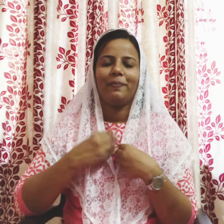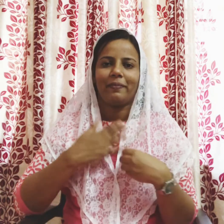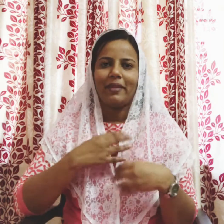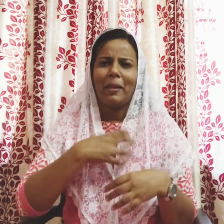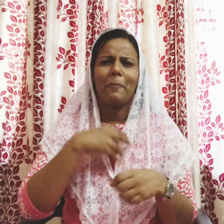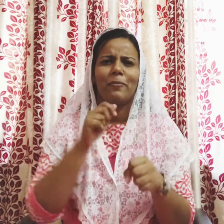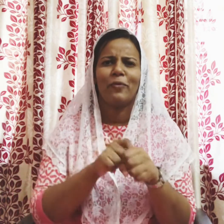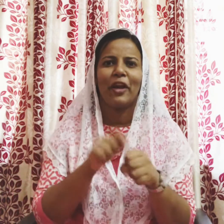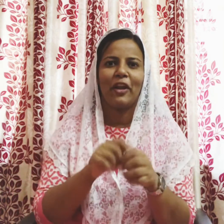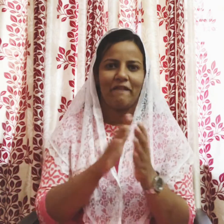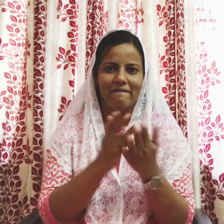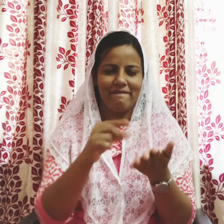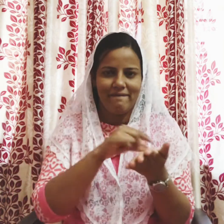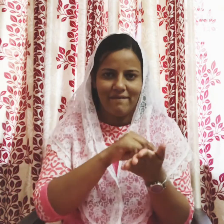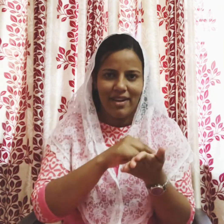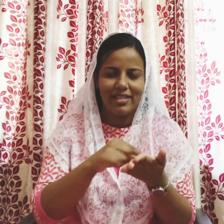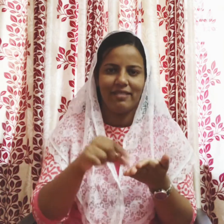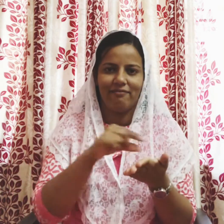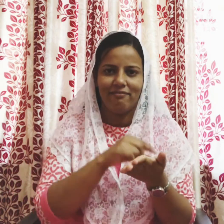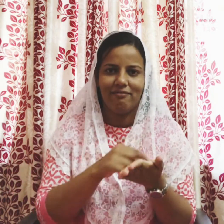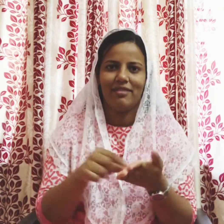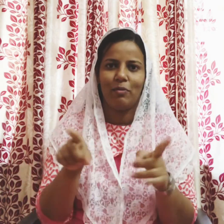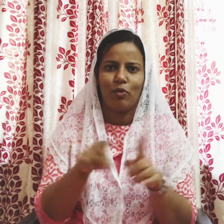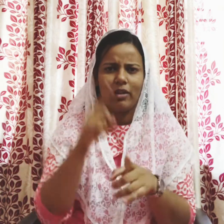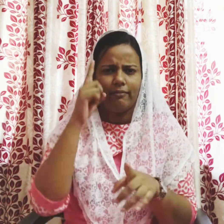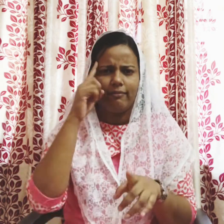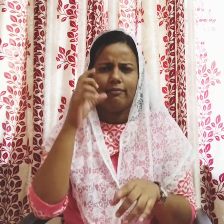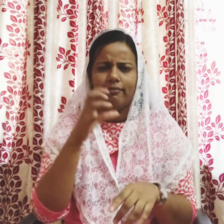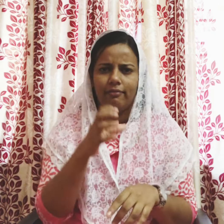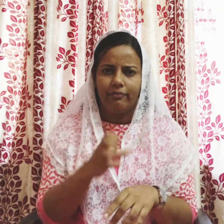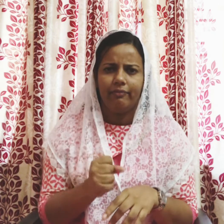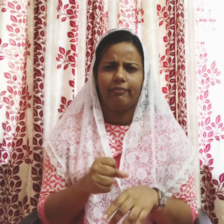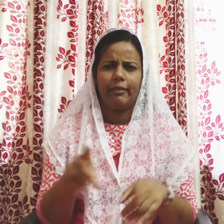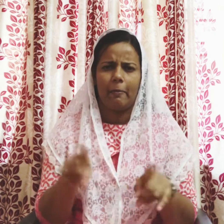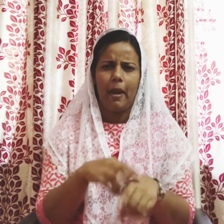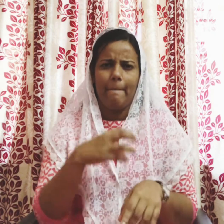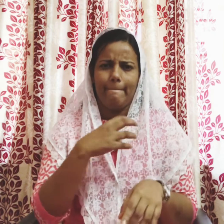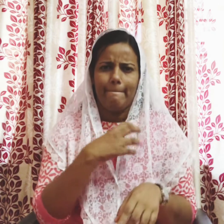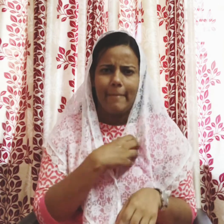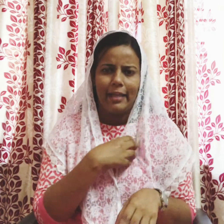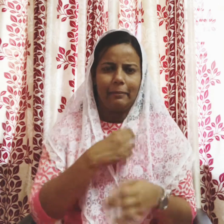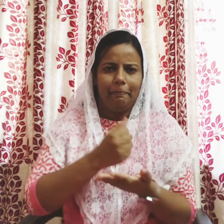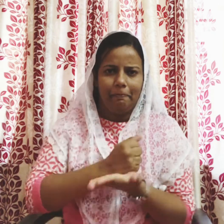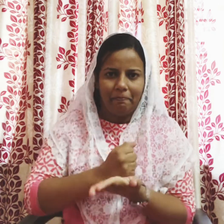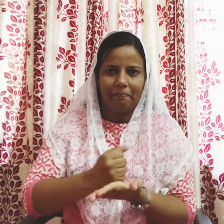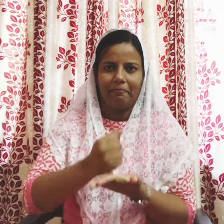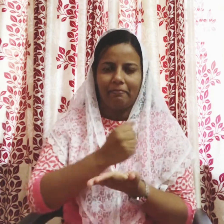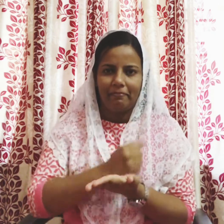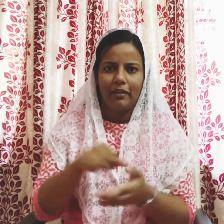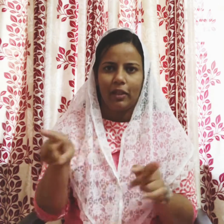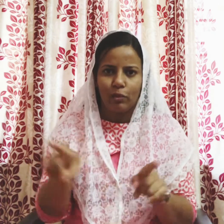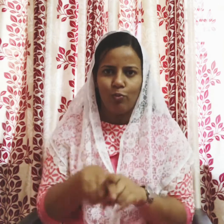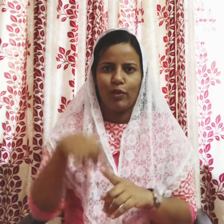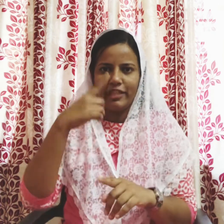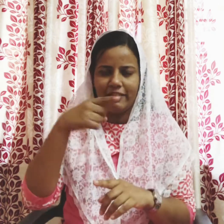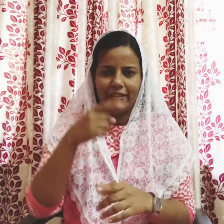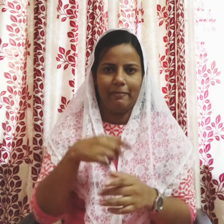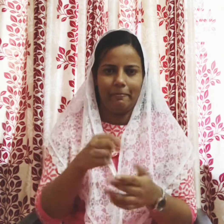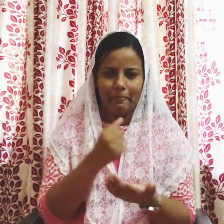പുതുക്കണം, ദൈവവചനം വായിക്കുന്ന അനുസരിച്ച്, വചനം ധ്യാനിക്കുന്ന അനുസരിച്ച് മനസ്സിനെ നമ്മൾ ട്രെയിൻ ചെയ്യണം. ഇങ്ങനെയാണ് നമുക്ക് ജീവിക്കേണ്ടത്, ഇങ്ങനെയാണ്